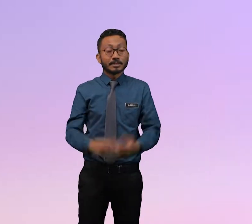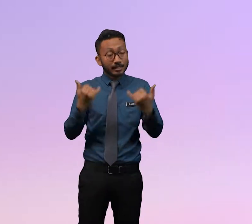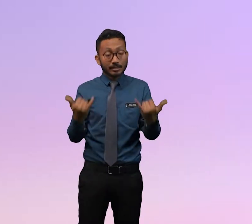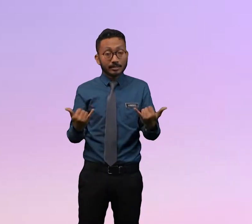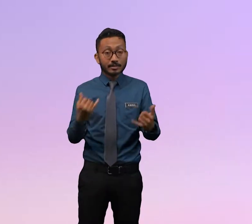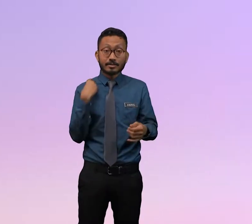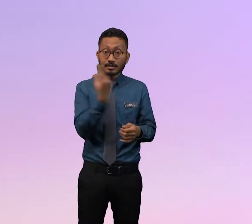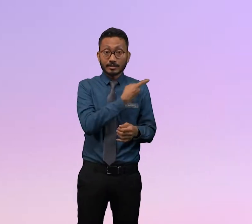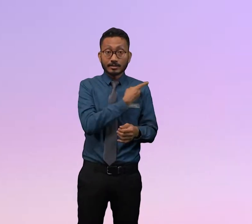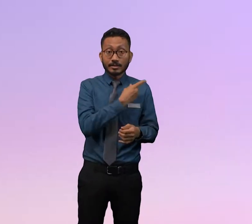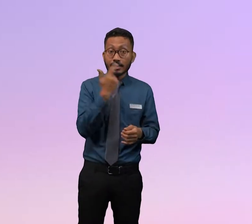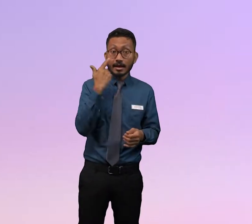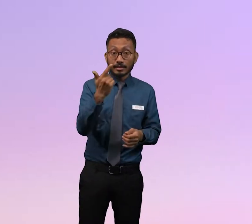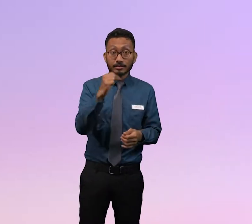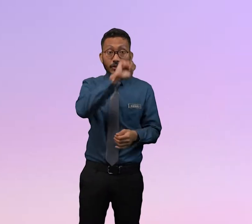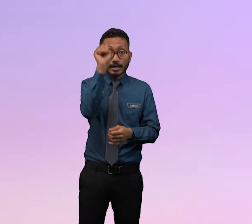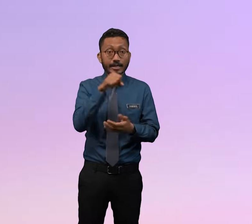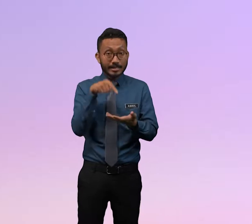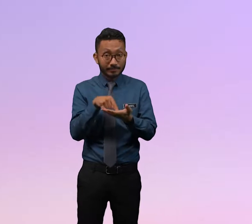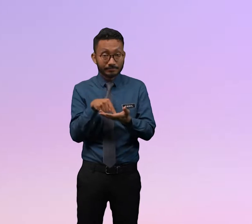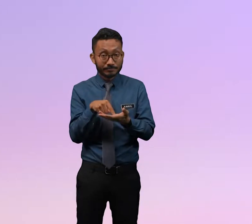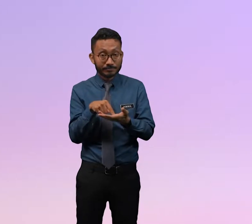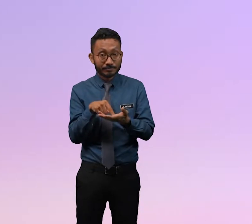Sekarang kita lihat soalan ini.